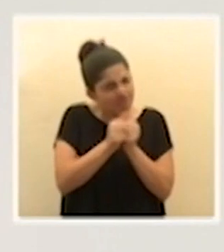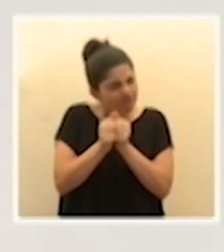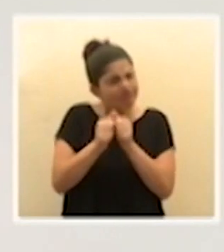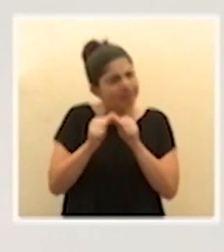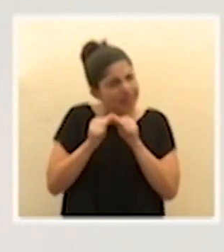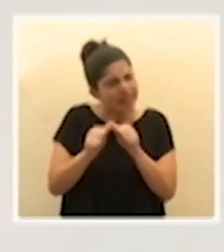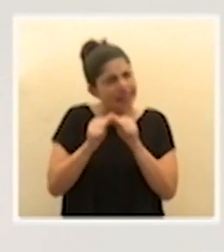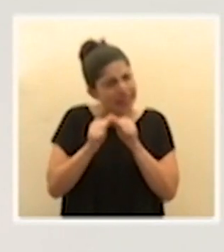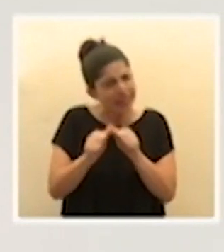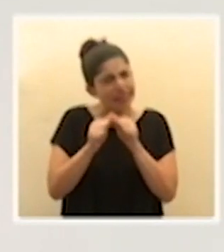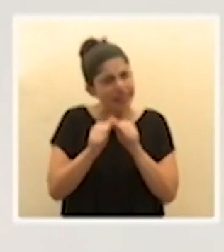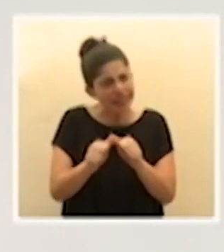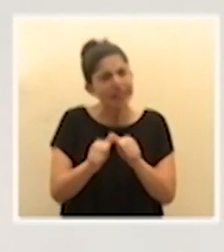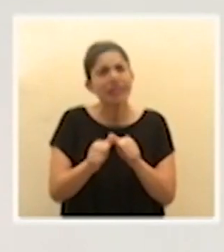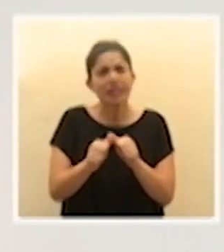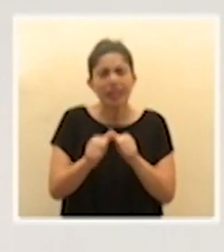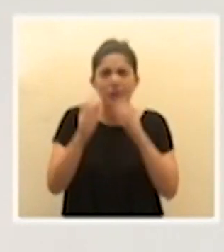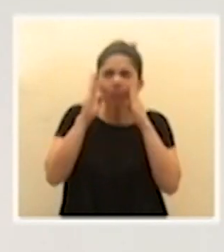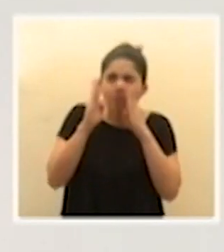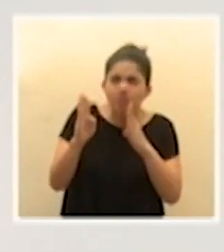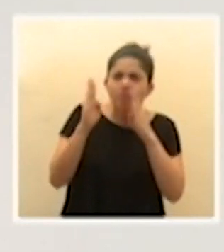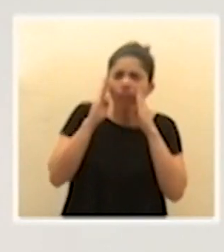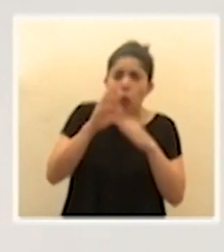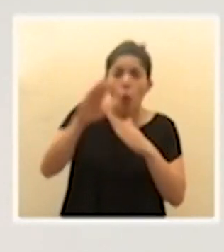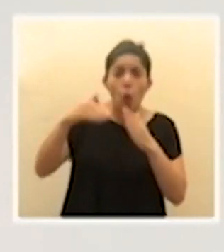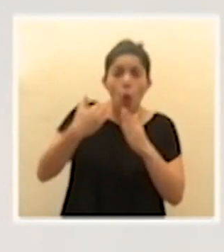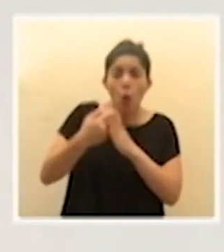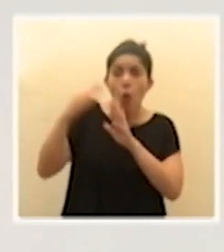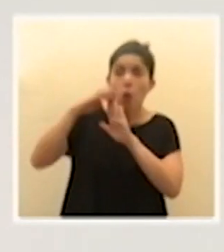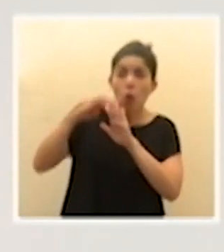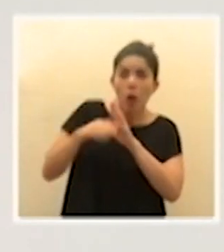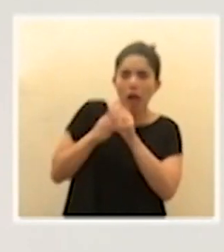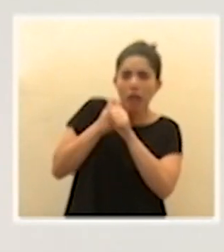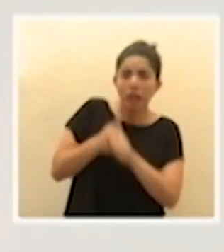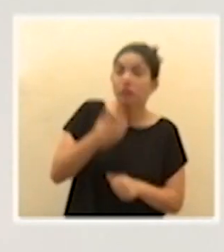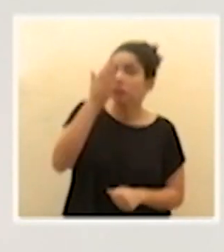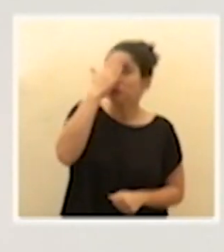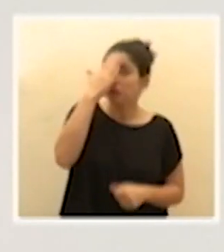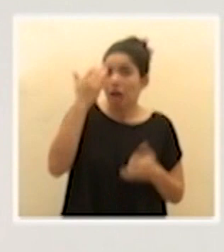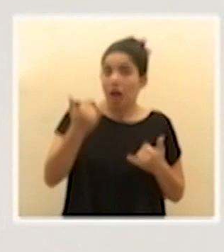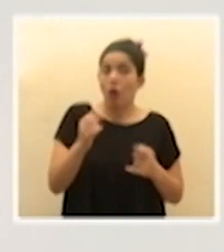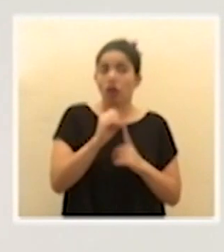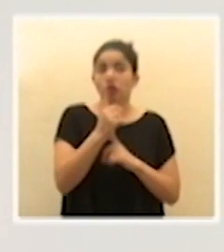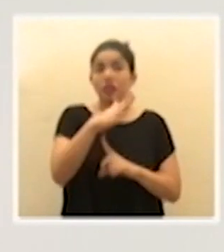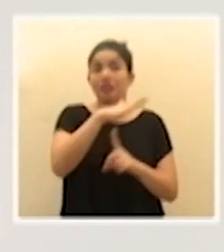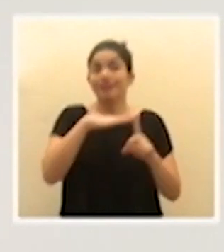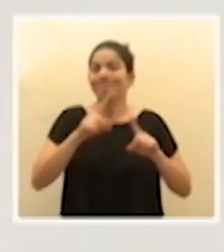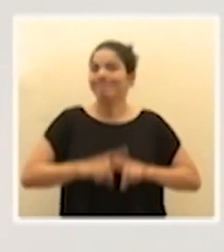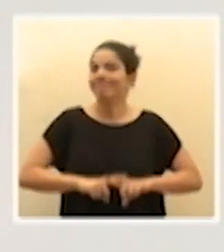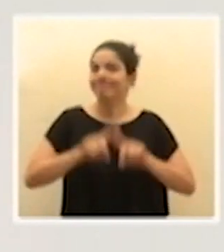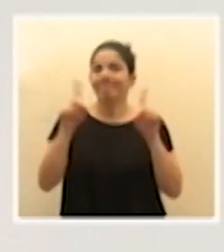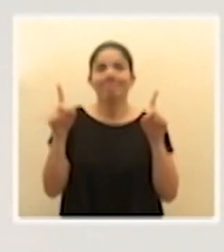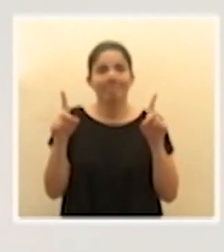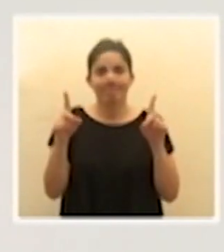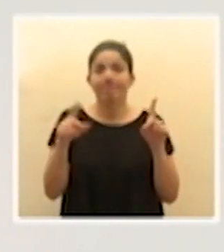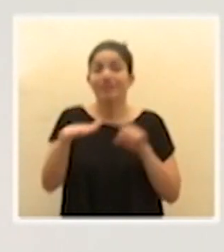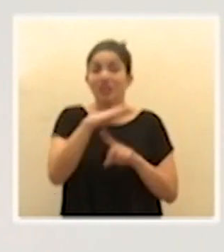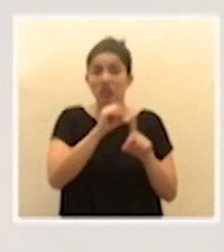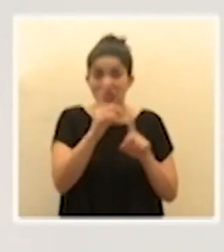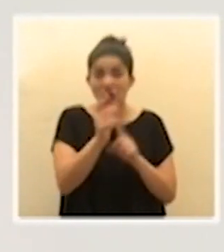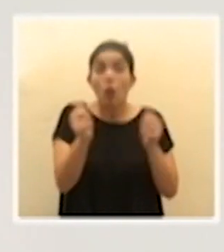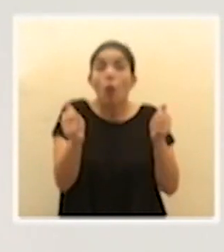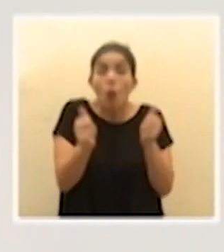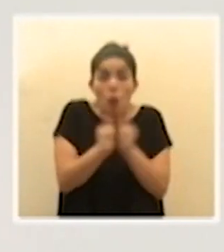unidas y haciendo caso y acatando todas las medidas, porque recordemos que estamos viviendo en una sociedad diferente, en una sociedad en medio de